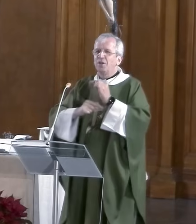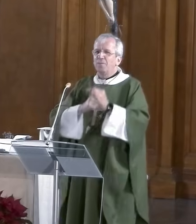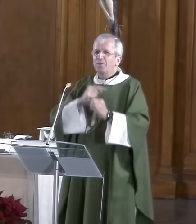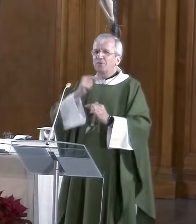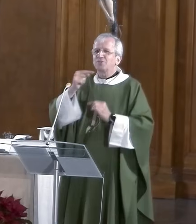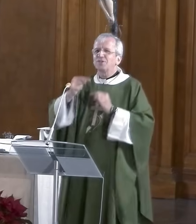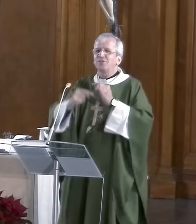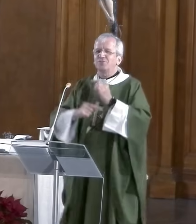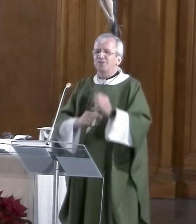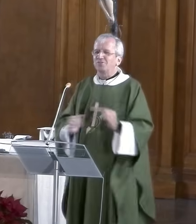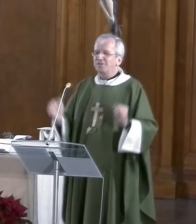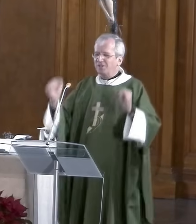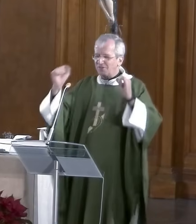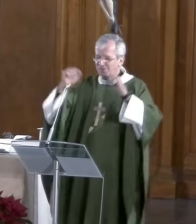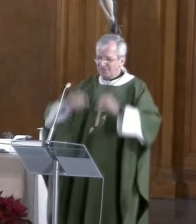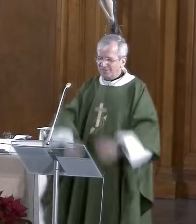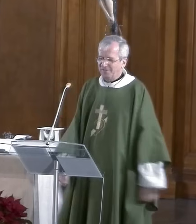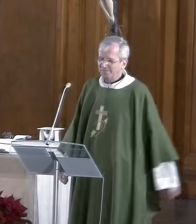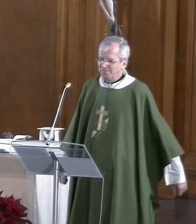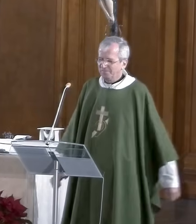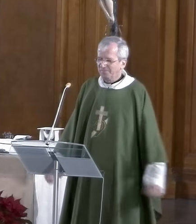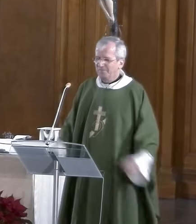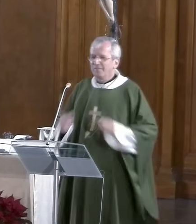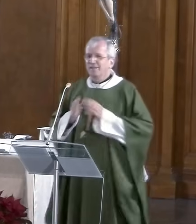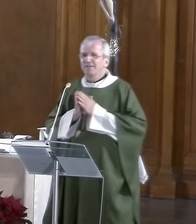Dios por los siglos de los siglos.